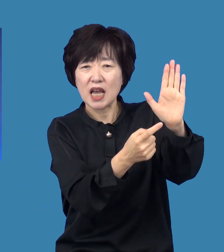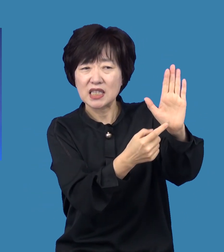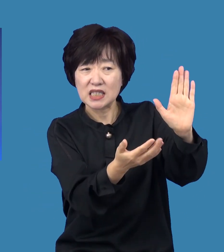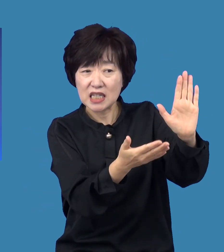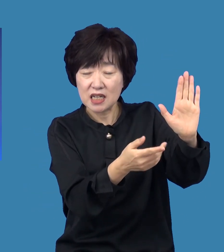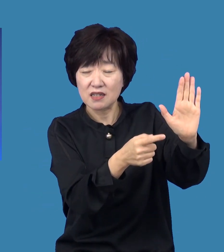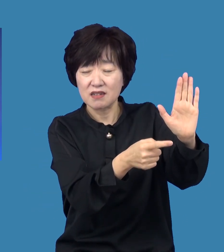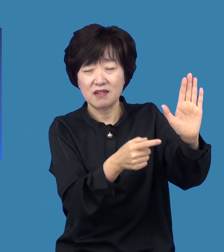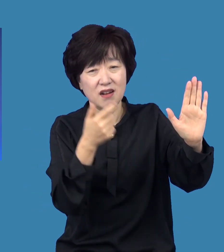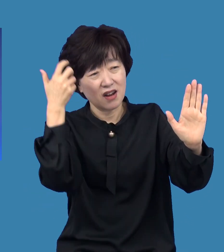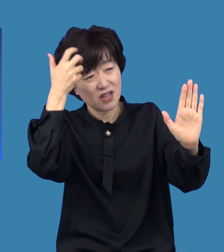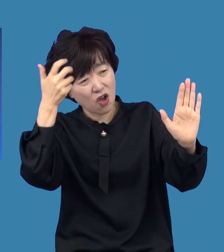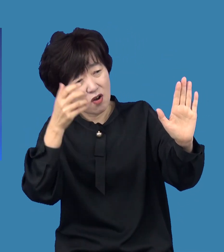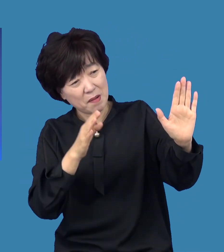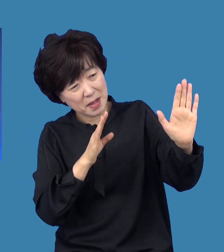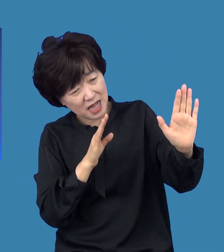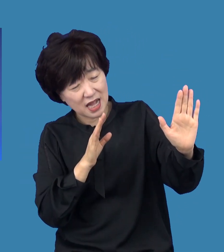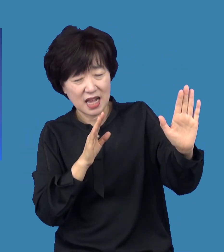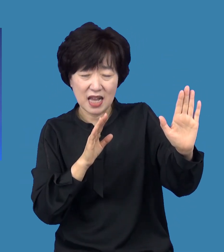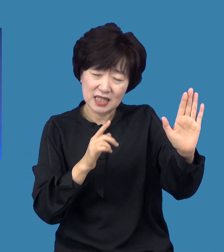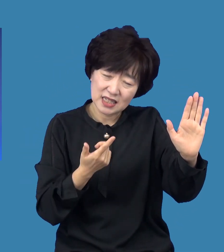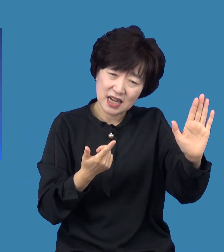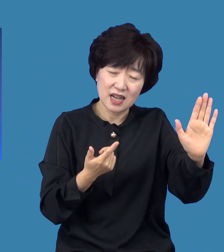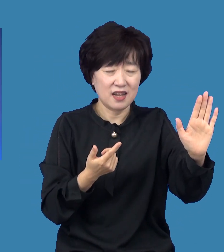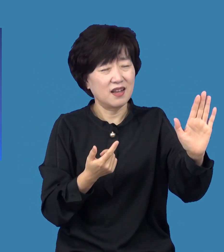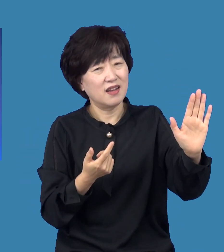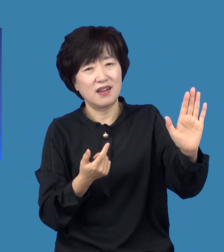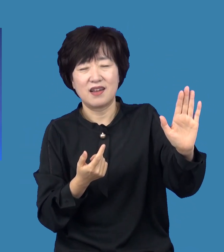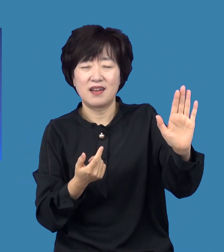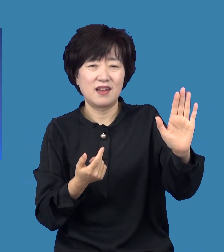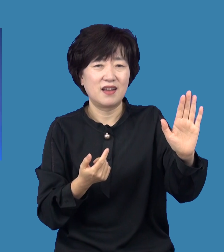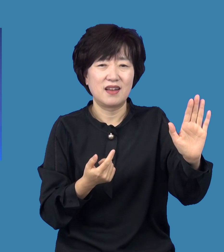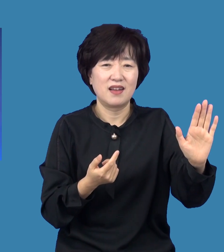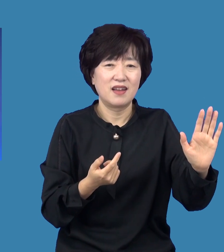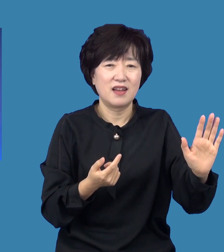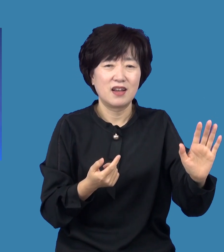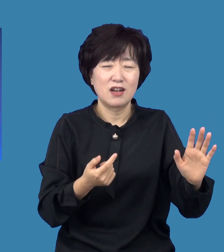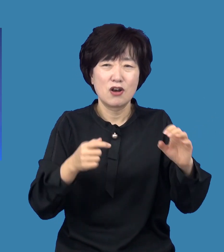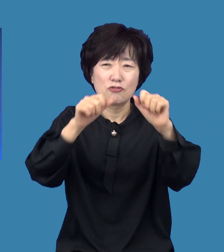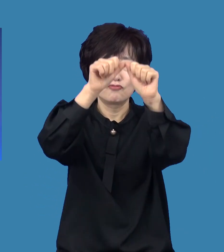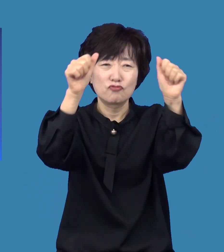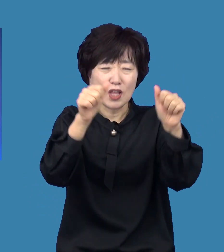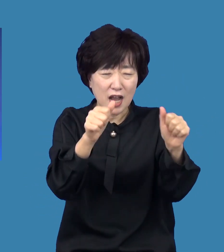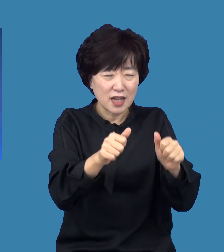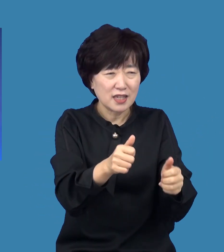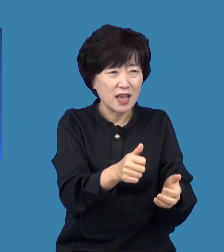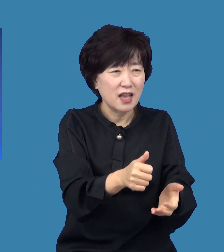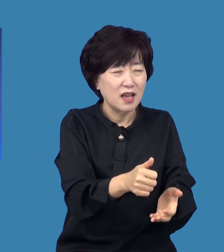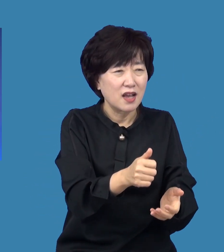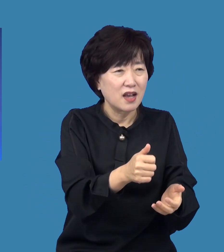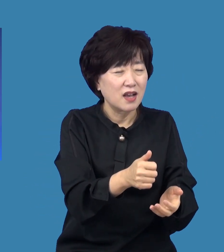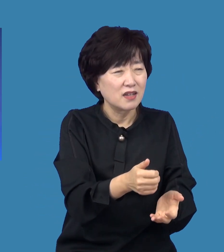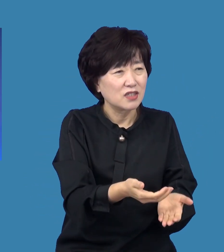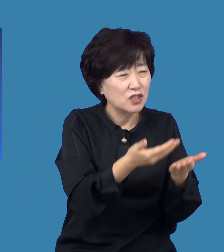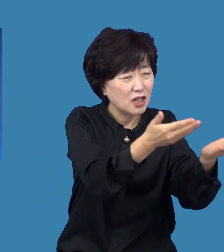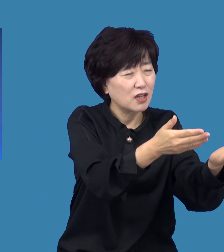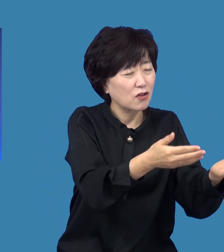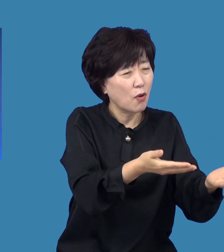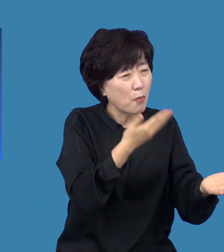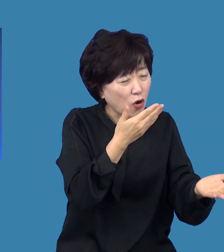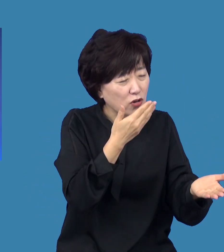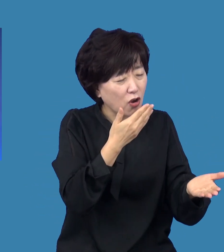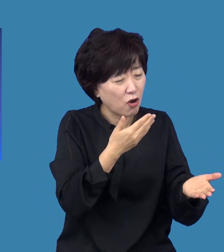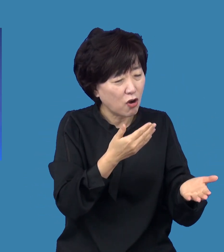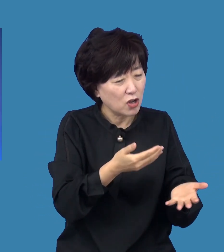것인지 아닌지에 대해서 많이 논쟁했습니다. 뭐 우상에게 바쳐진 제물을 먹는 것은 괜찮은 거냐, 안 되는 거냐, 뭐